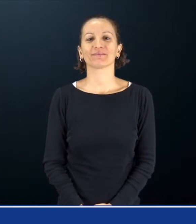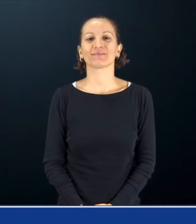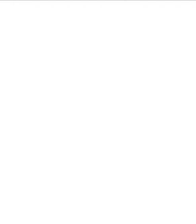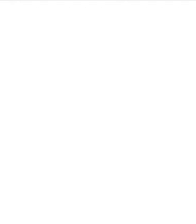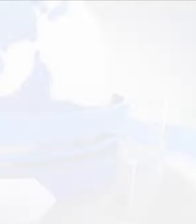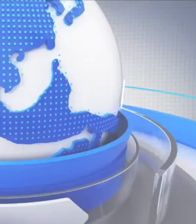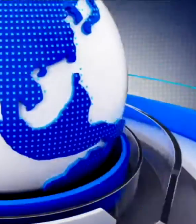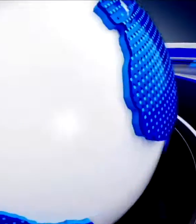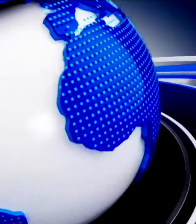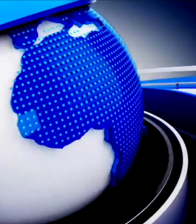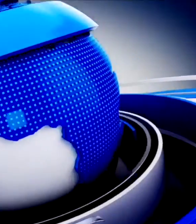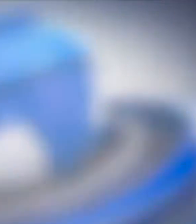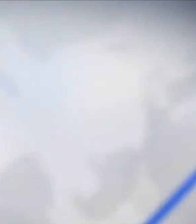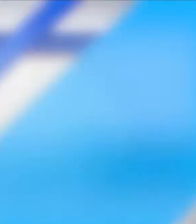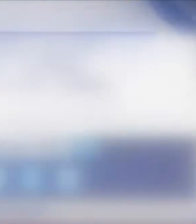Grazie.